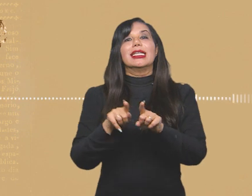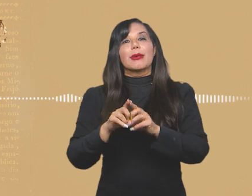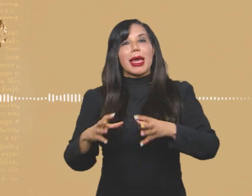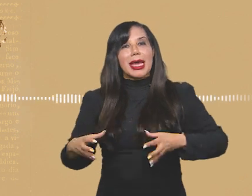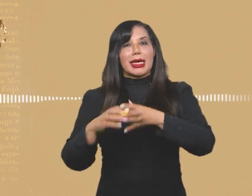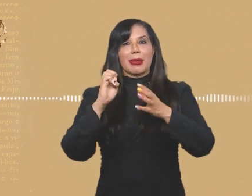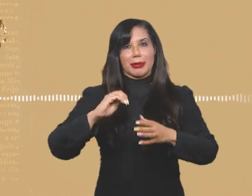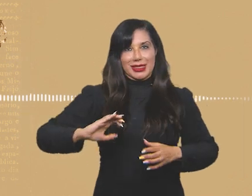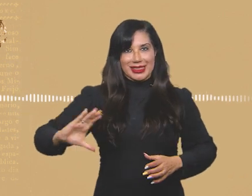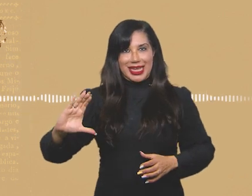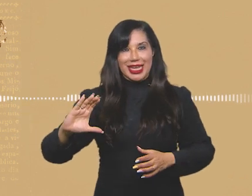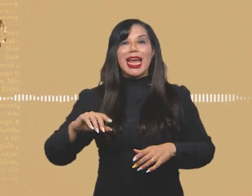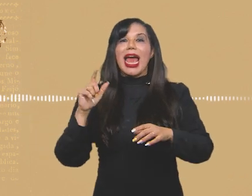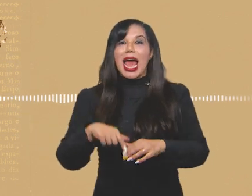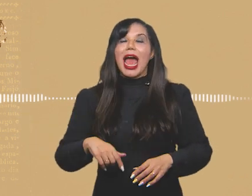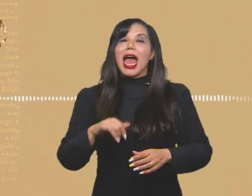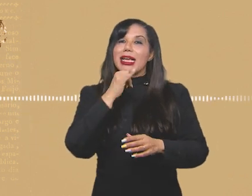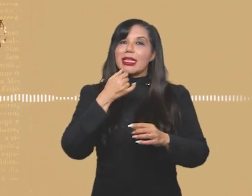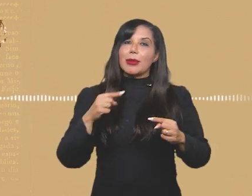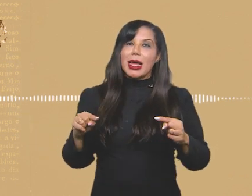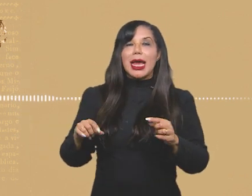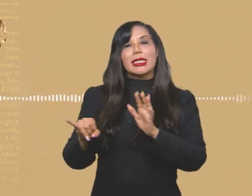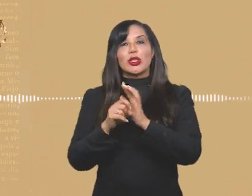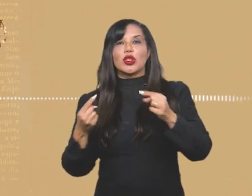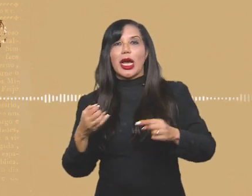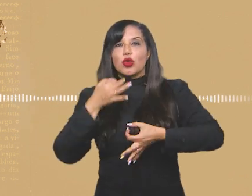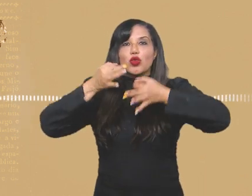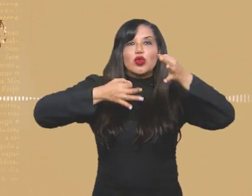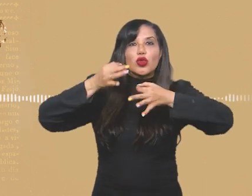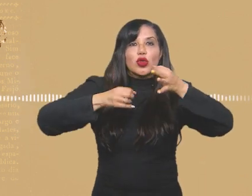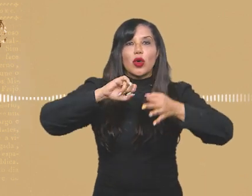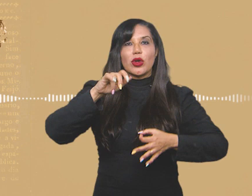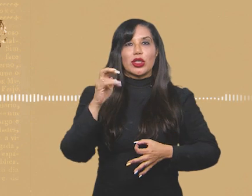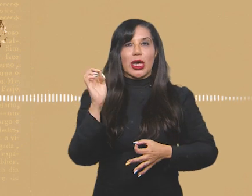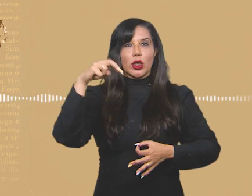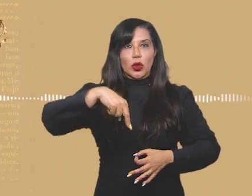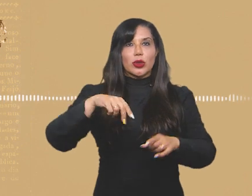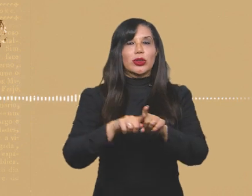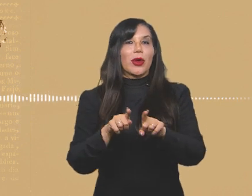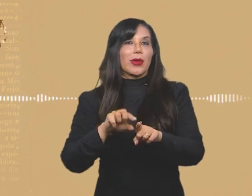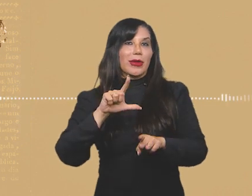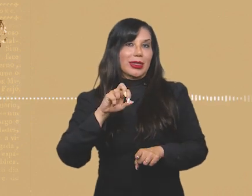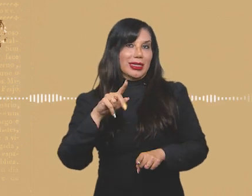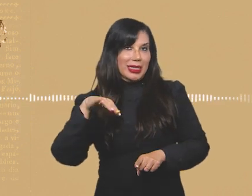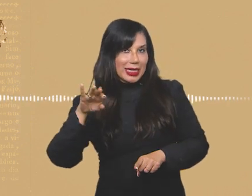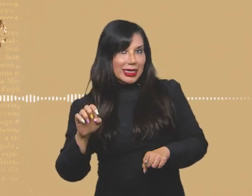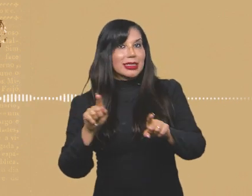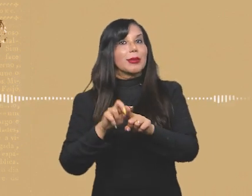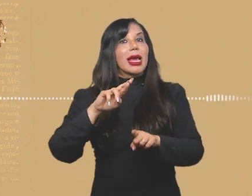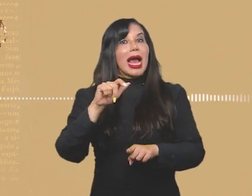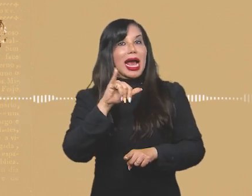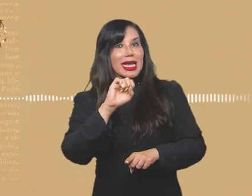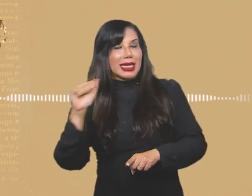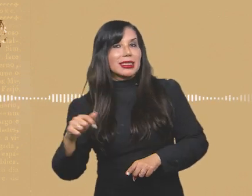Godoy e equipe da EBC. Identidade sonora e sonoplastia de Jailton Sodré. Liliane Farias e Raíssa Saraiva